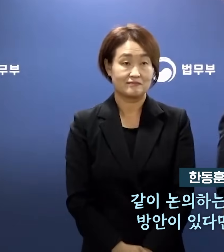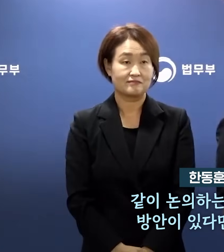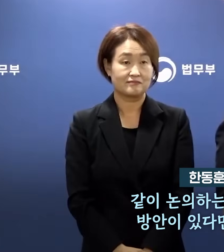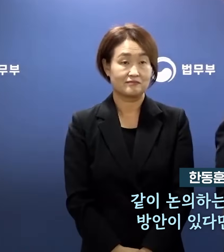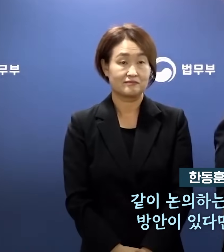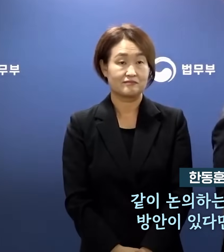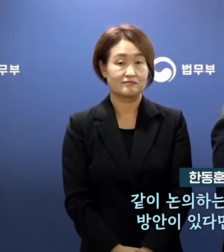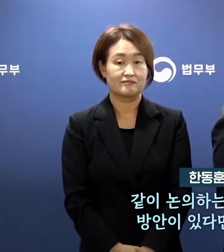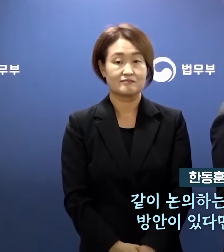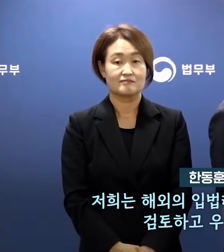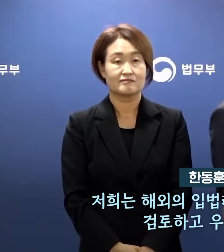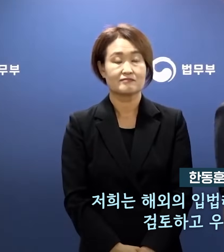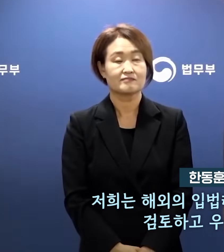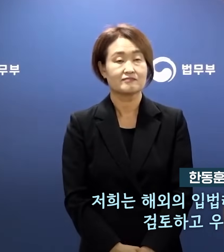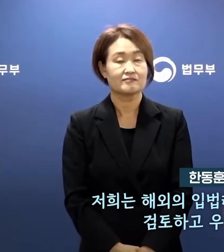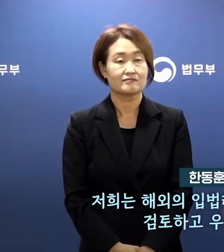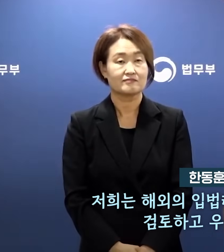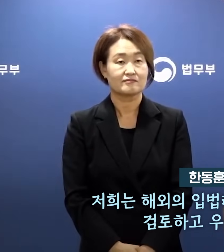7번 가볼까요?